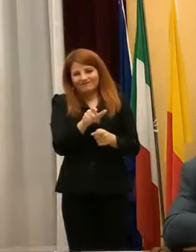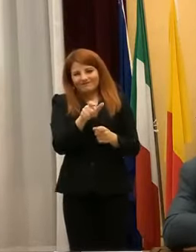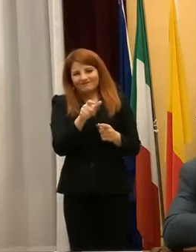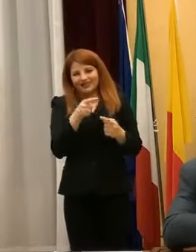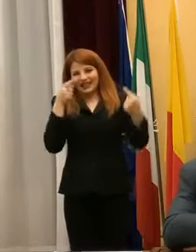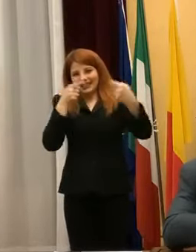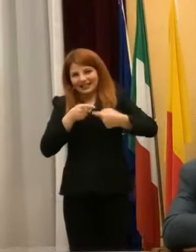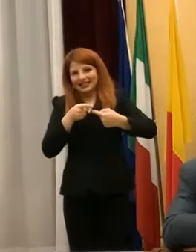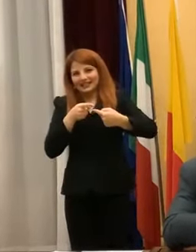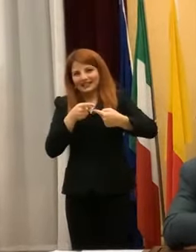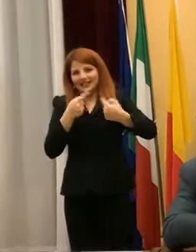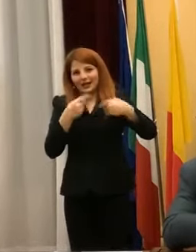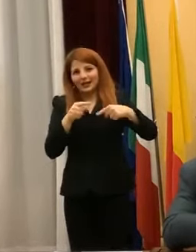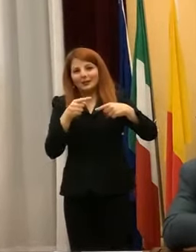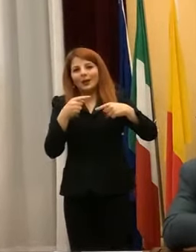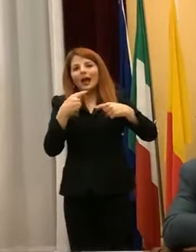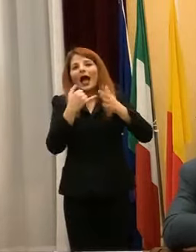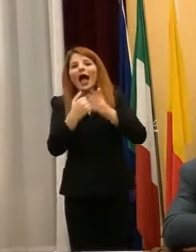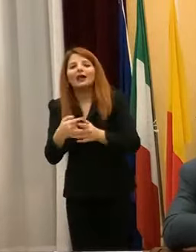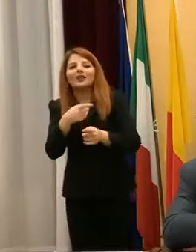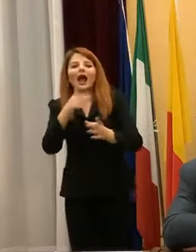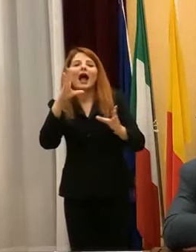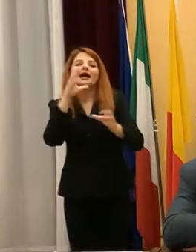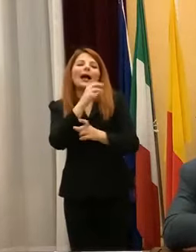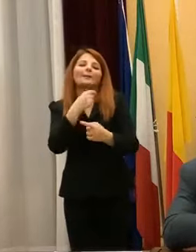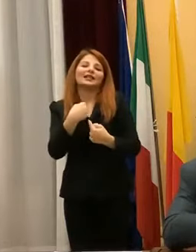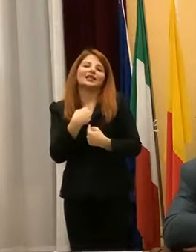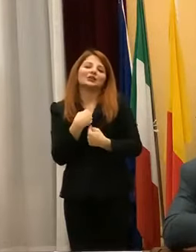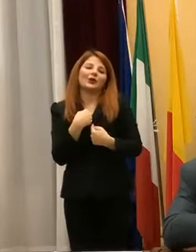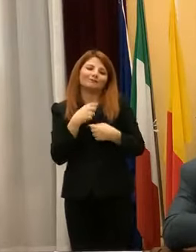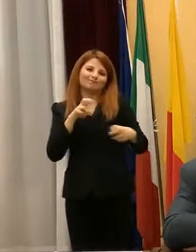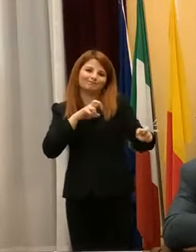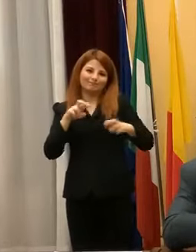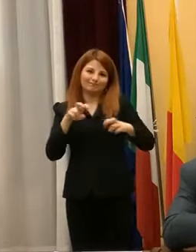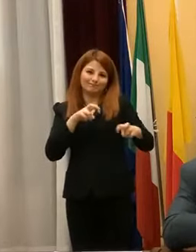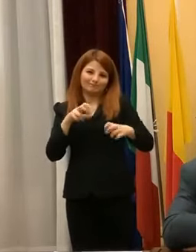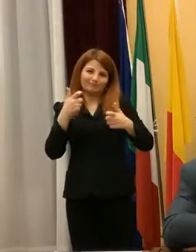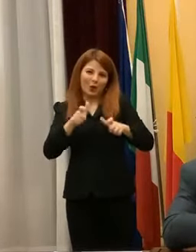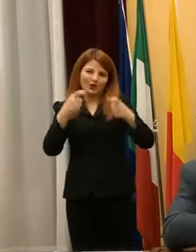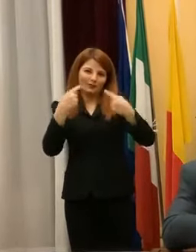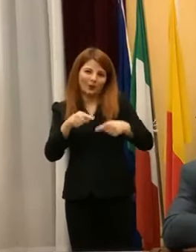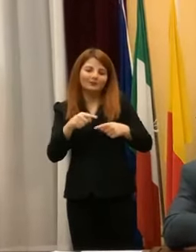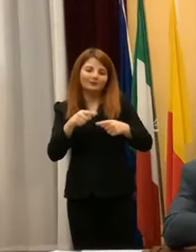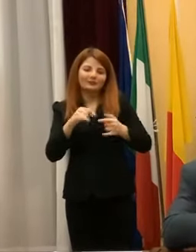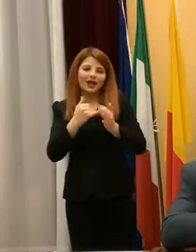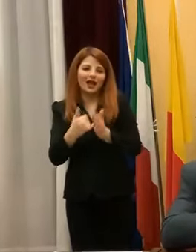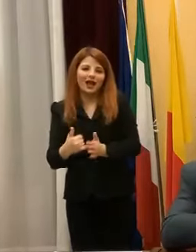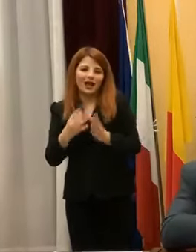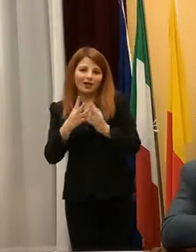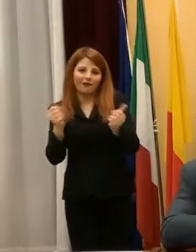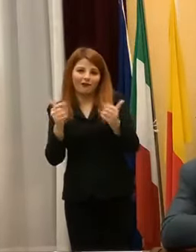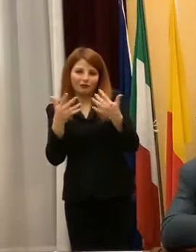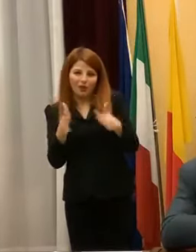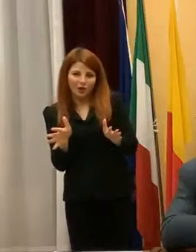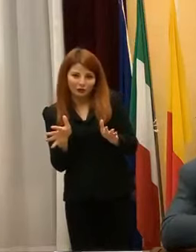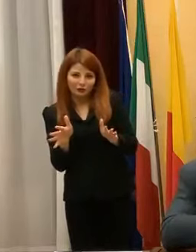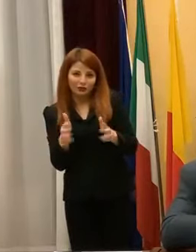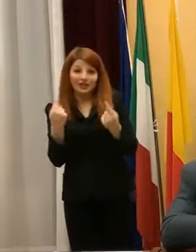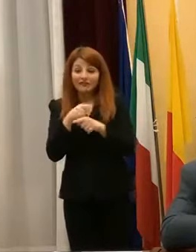legittima, e a differenza di Barbaro, che per ritirare tutto credo che mi ha chiesto 500.000